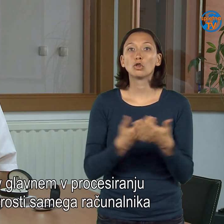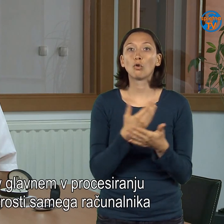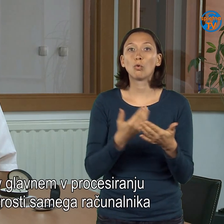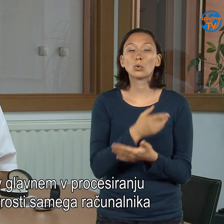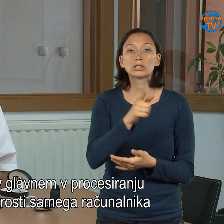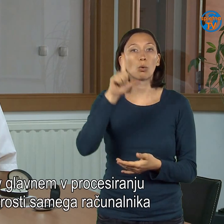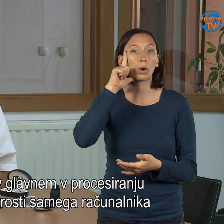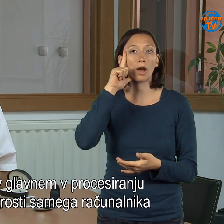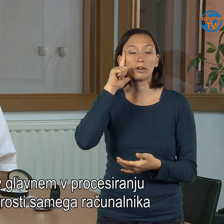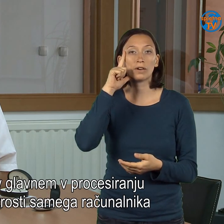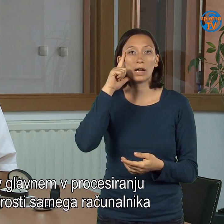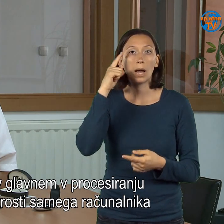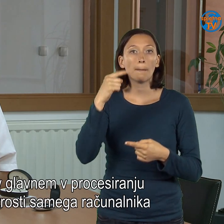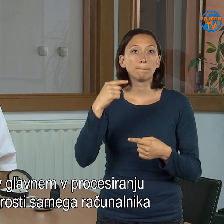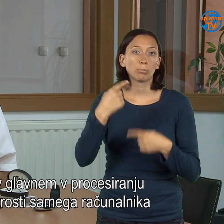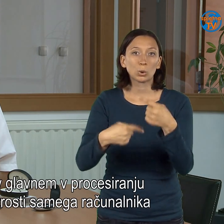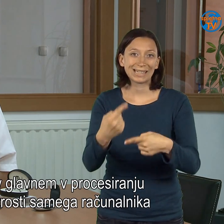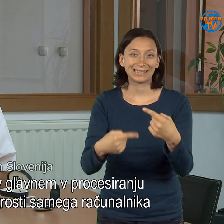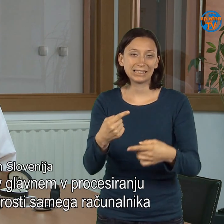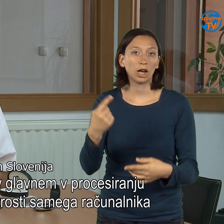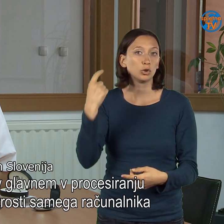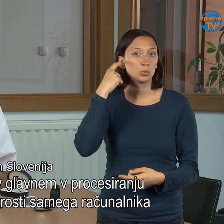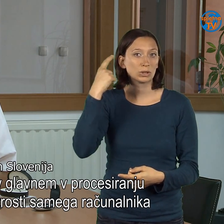Novosti so v glavnem v procesiranju zvoka,